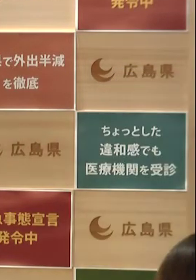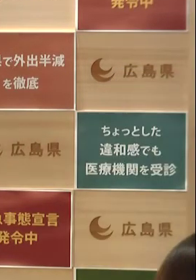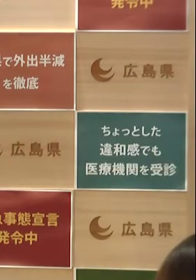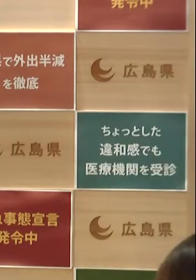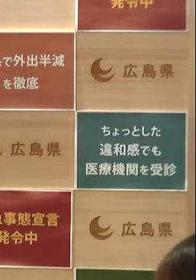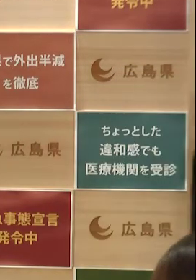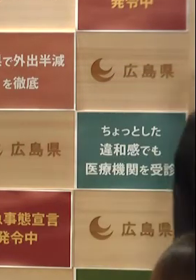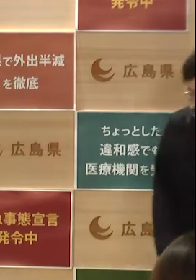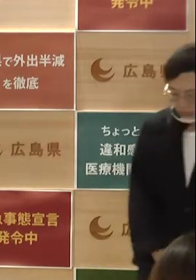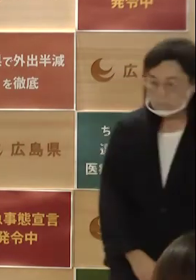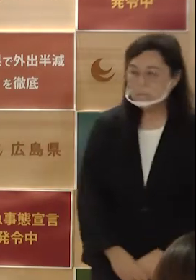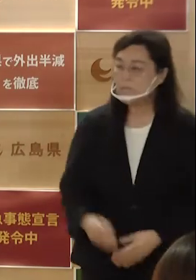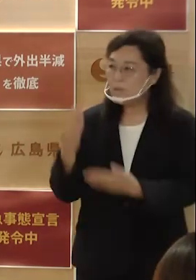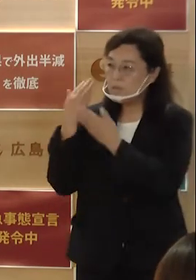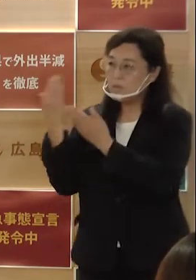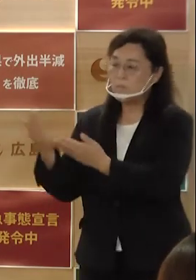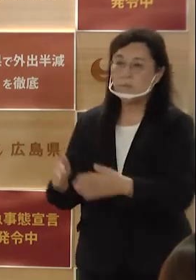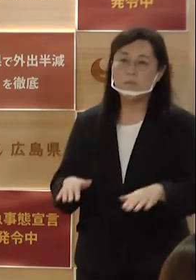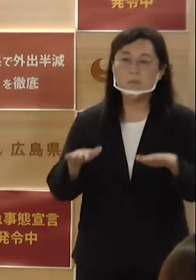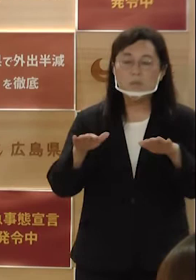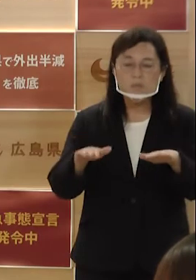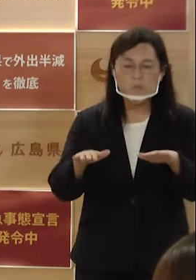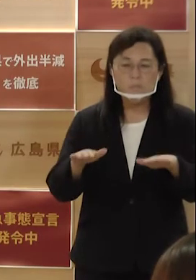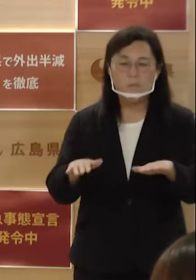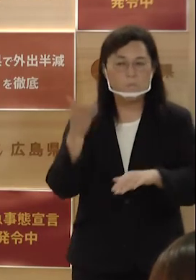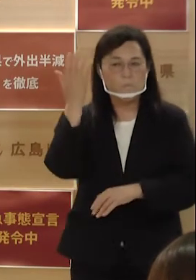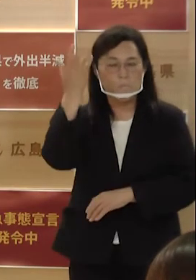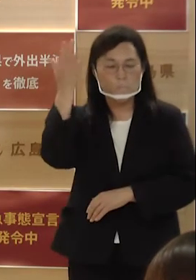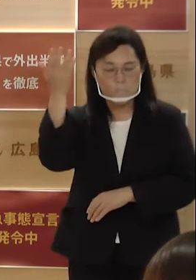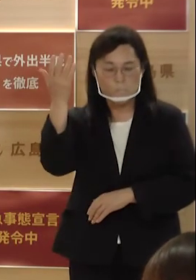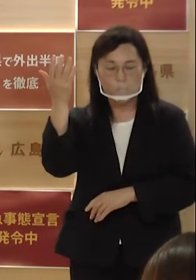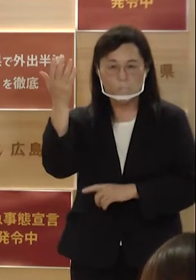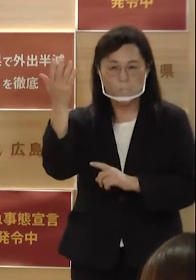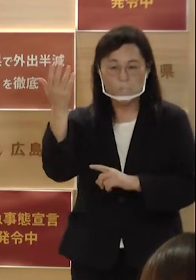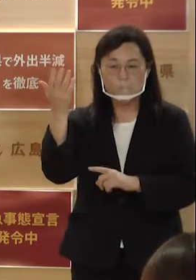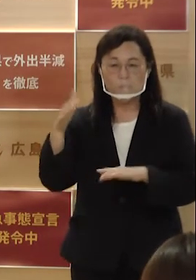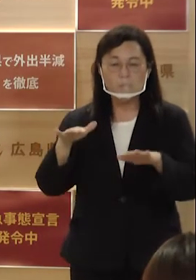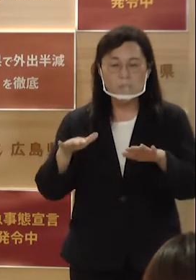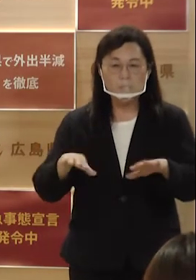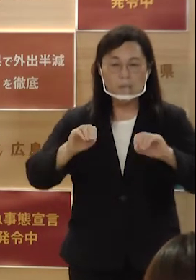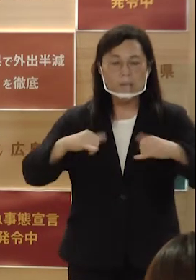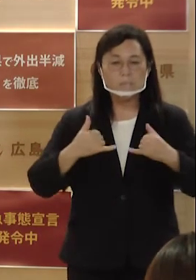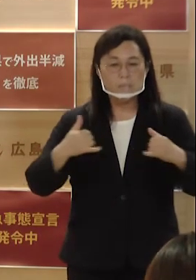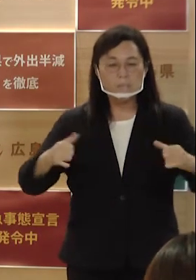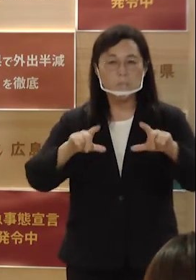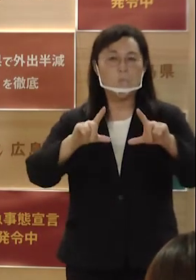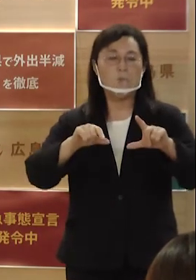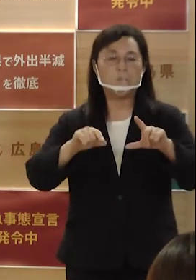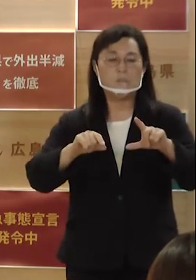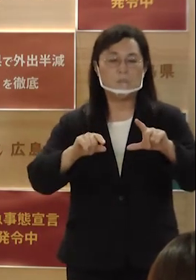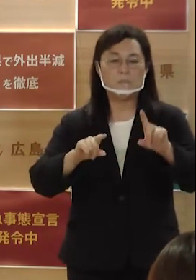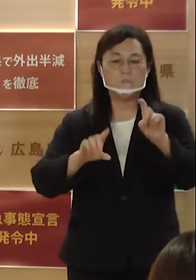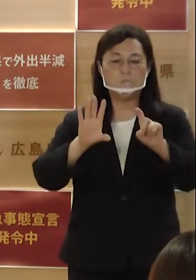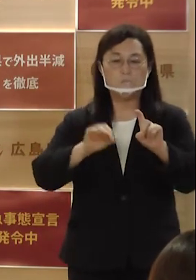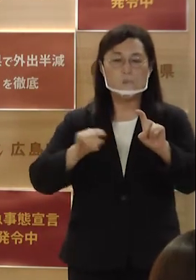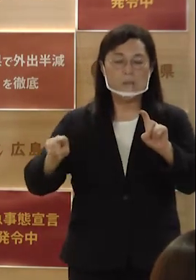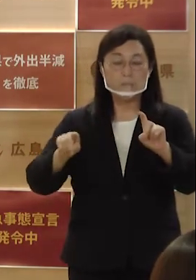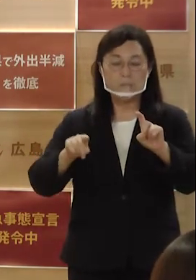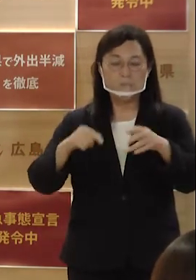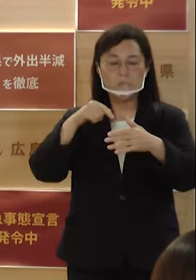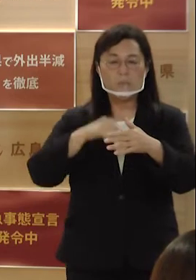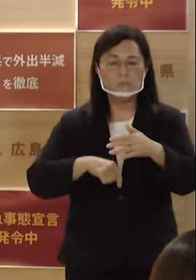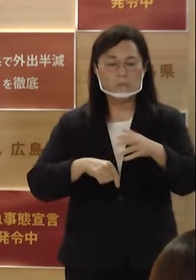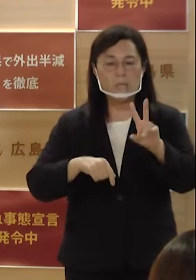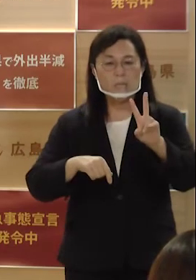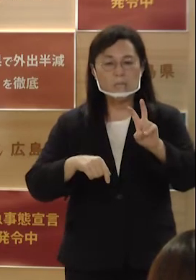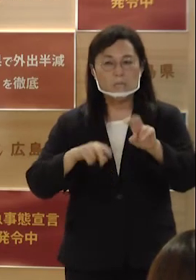現段階での、まあ、予測という形にはなるんですけれども、その感染者の割合がこの10万人あたり25人をこう下がる